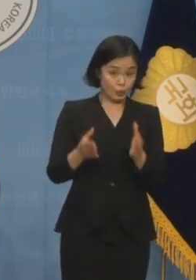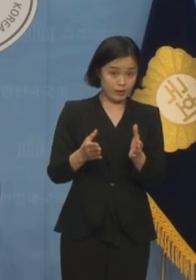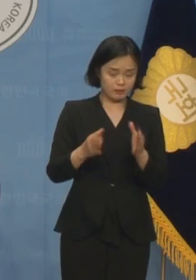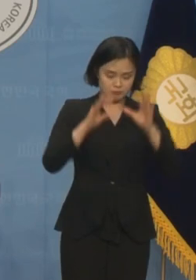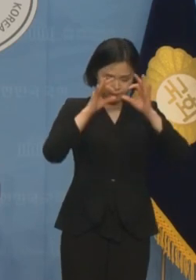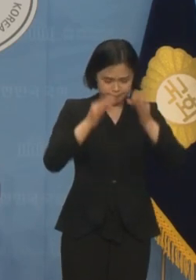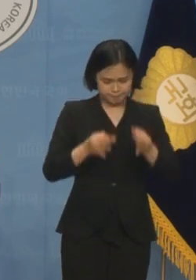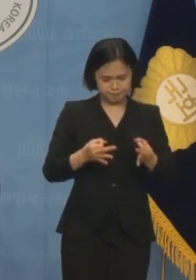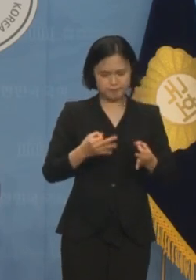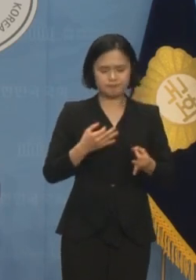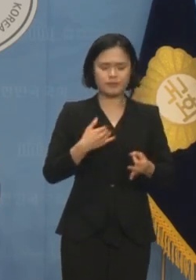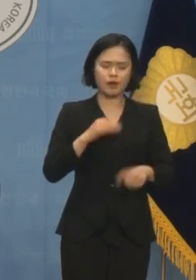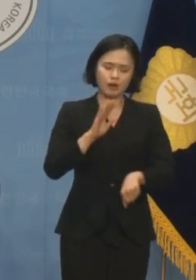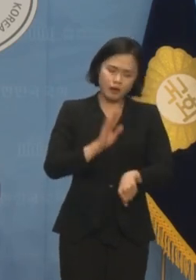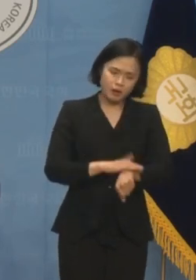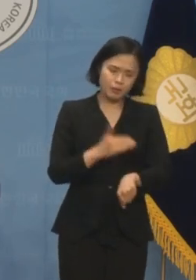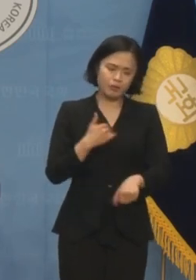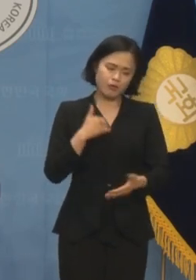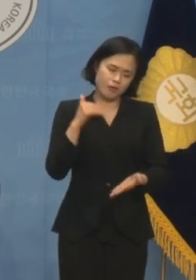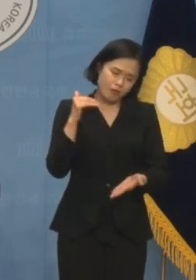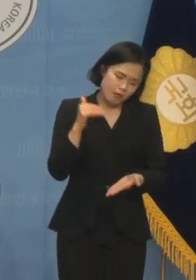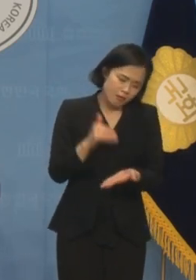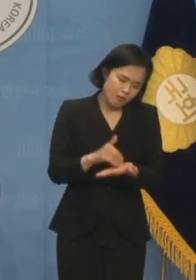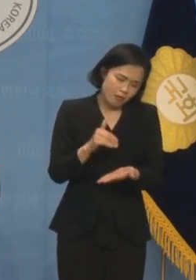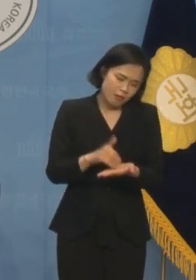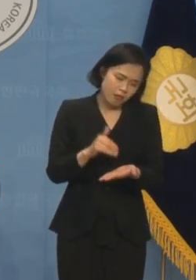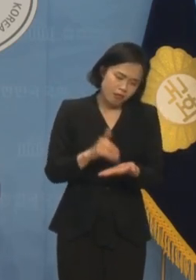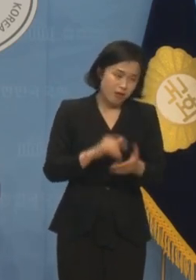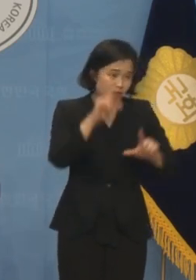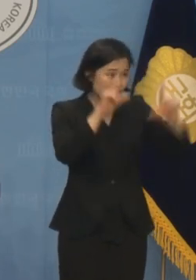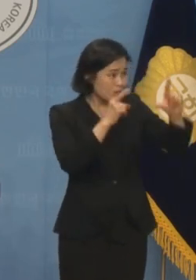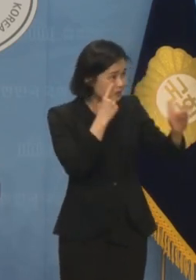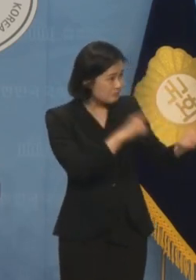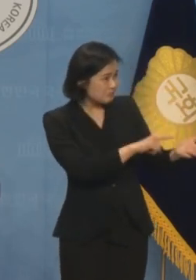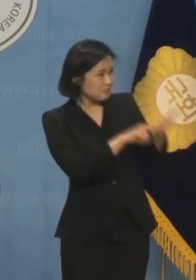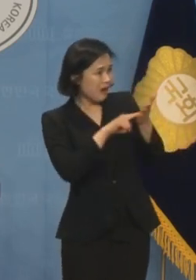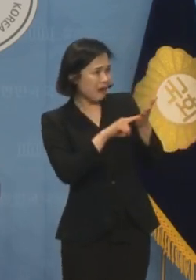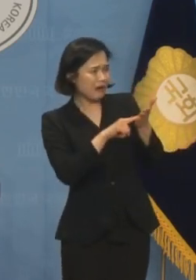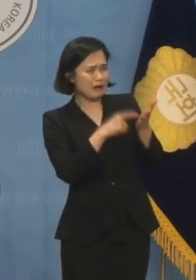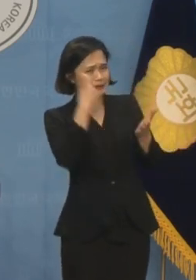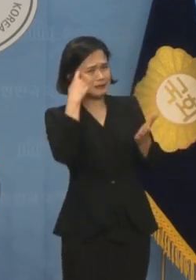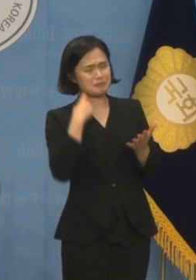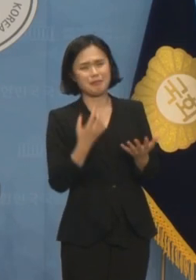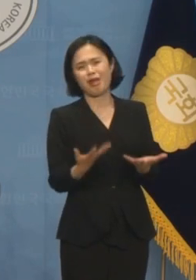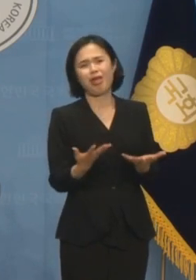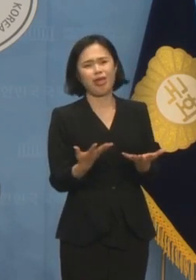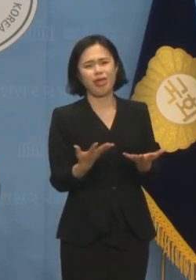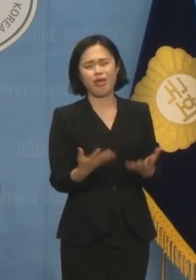하고 앞으로 잘할 것 같다는 확신을 얻은 국민은 없었을 것입니다.